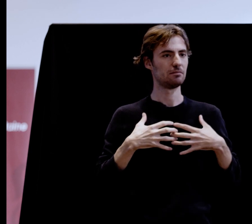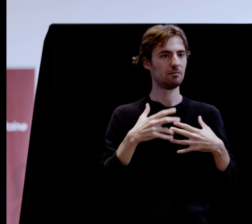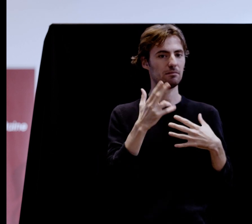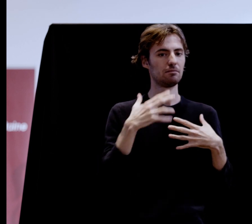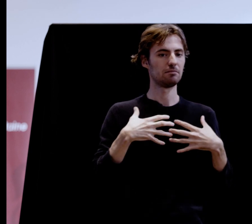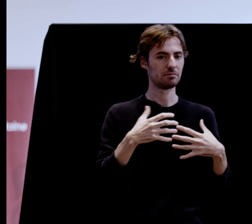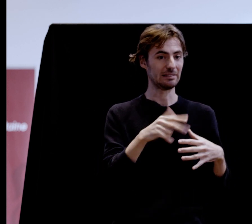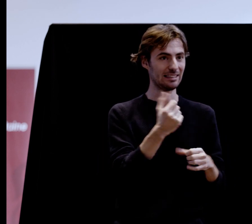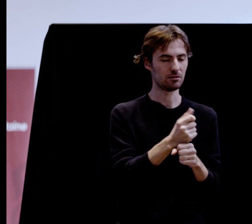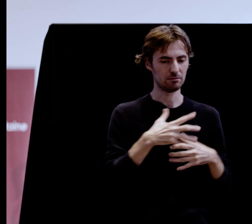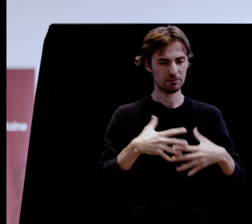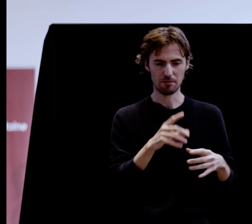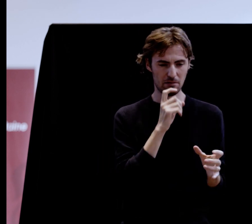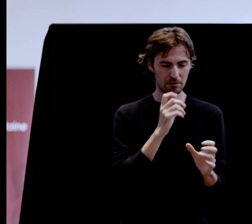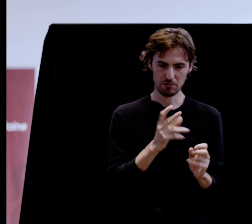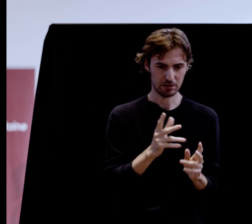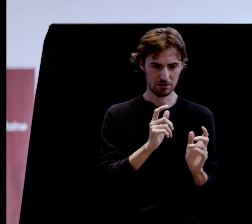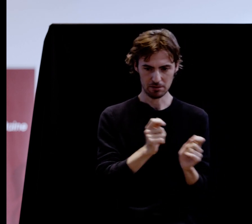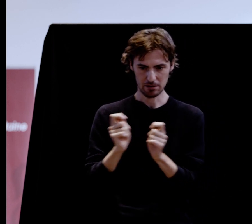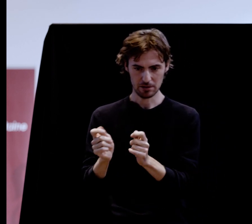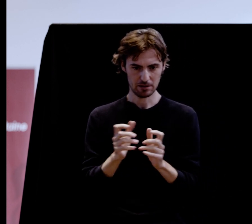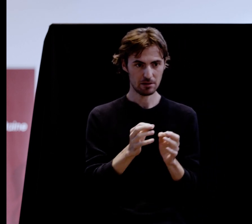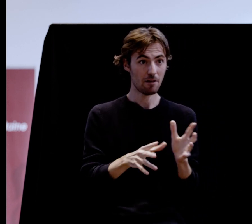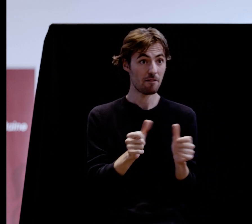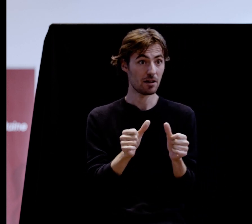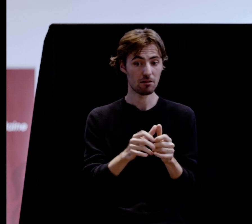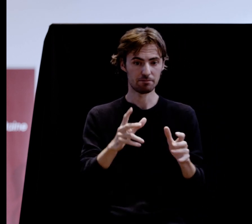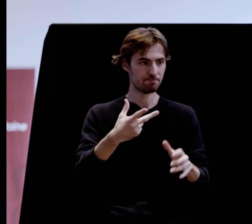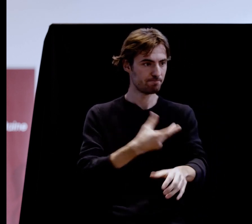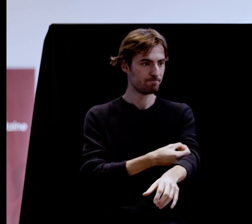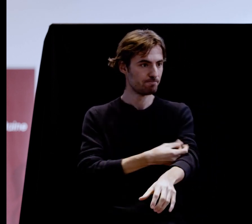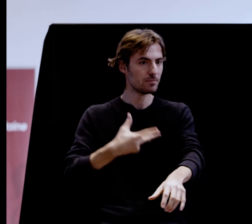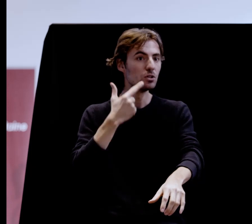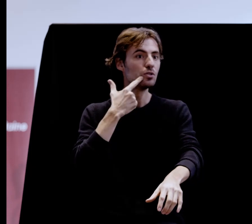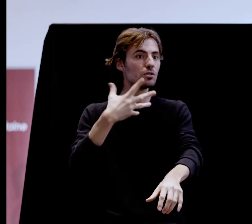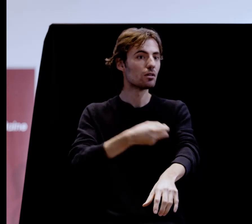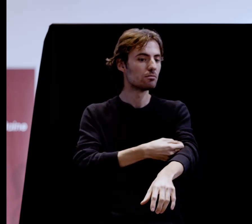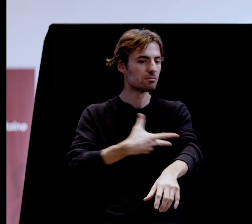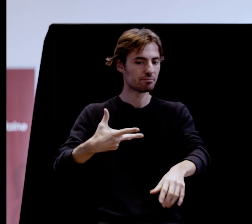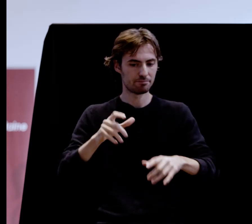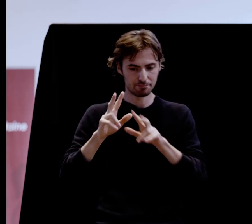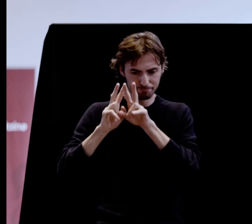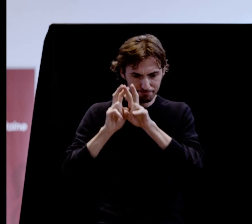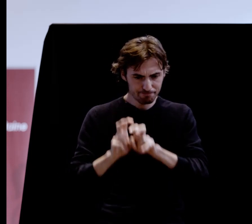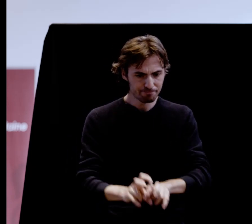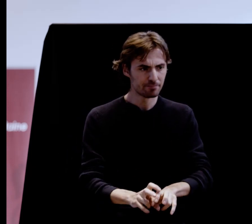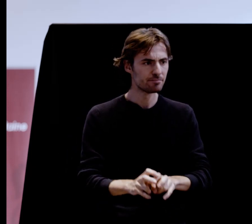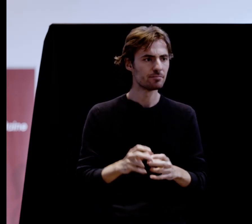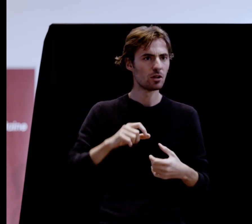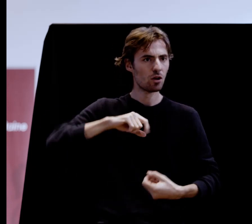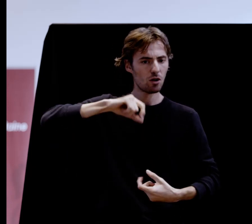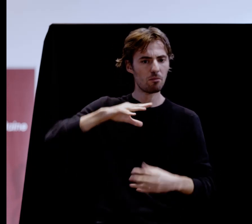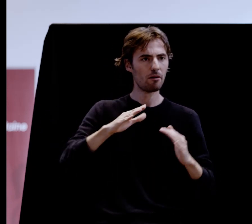on l'évoque. On fait une prise de sang qui montre que les hormones sont basses, œstradiol chez les